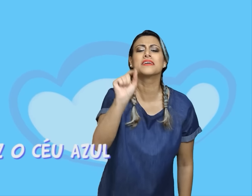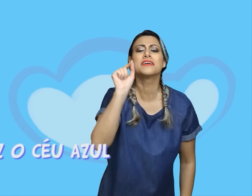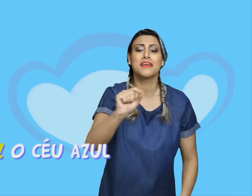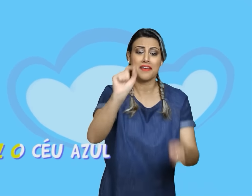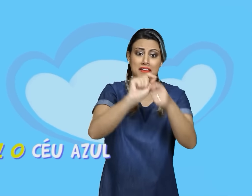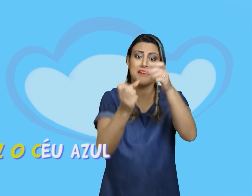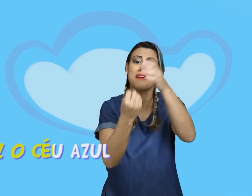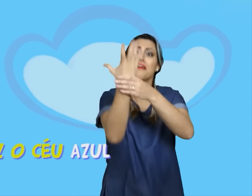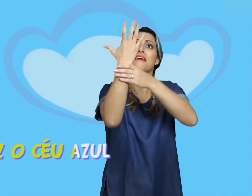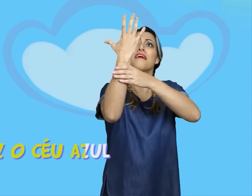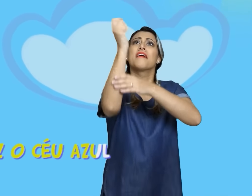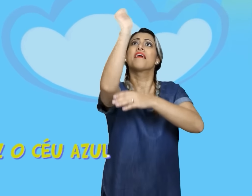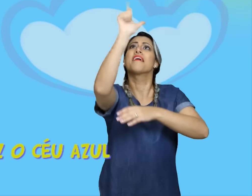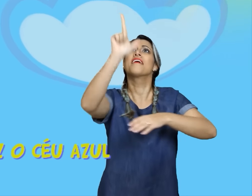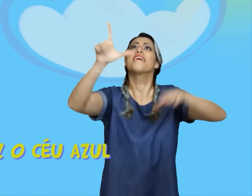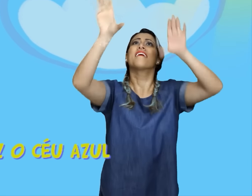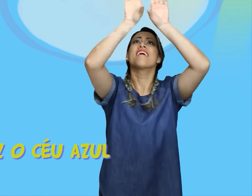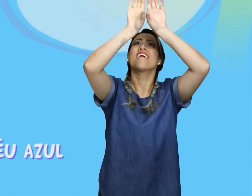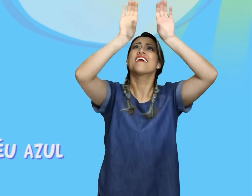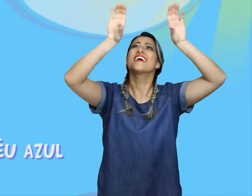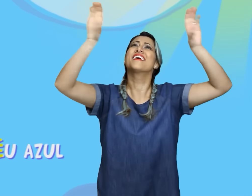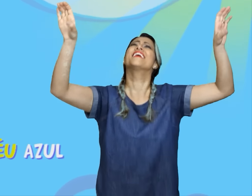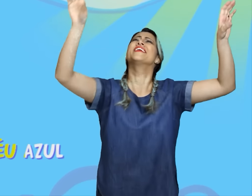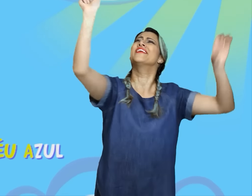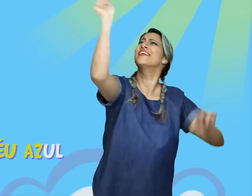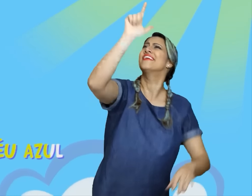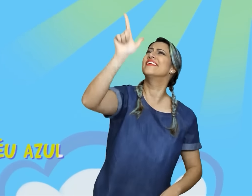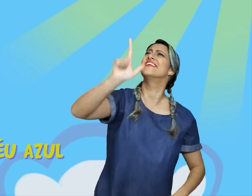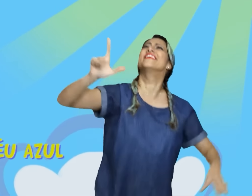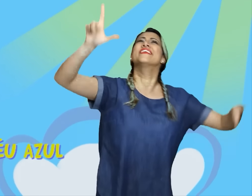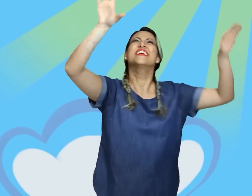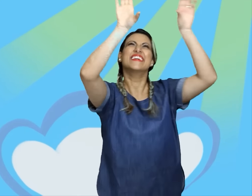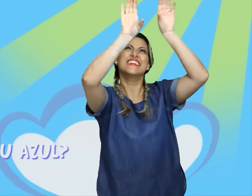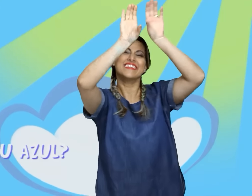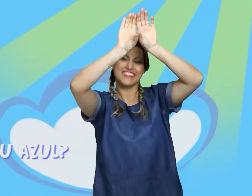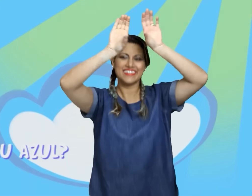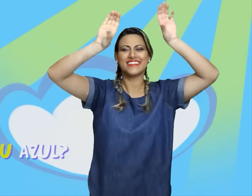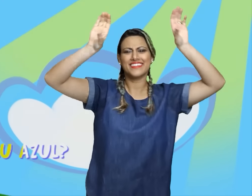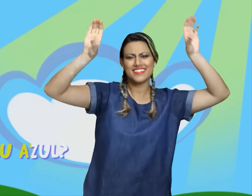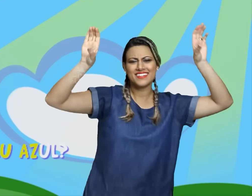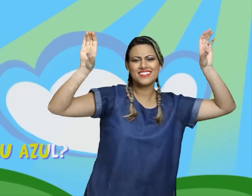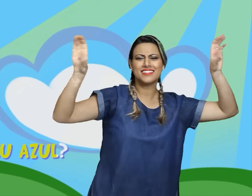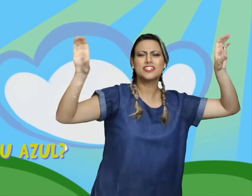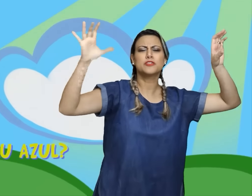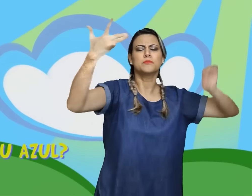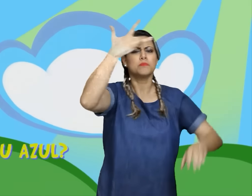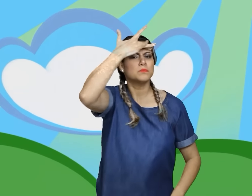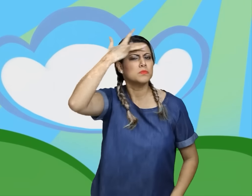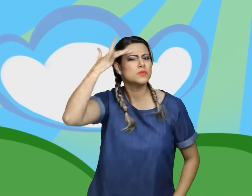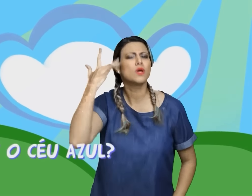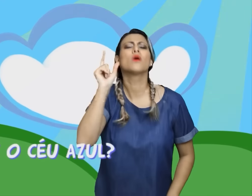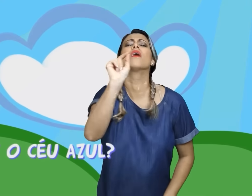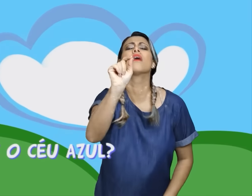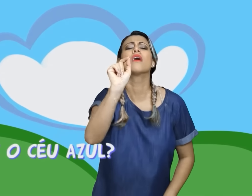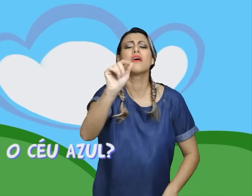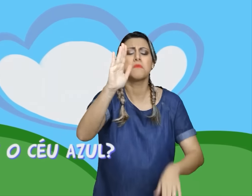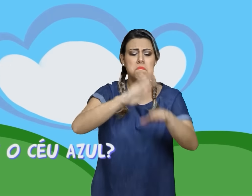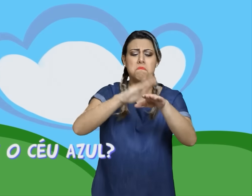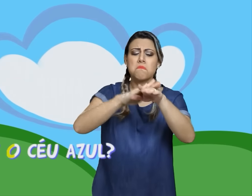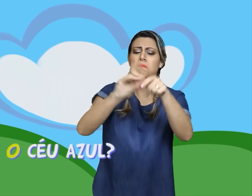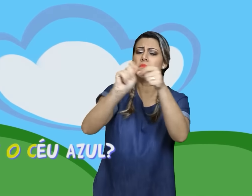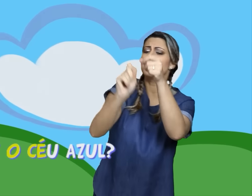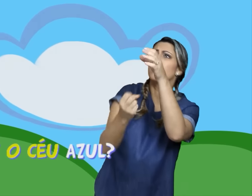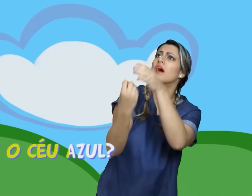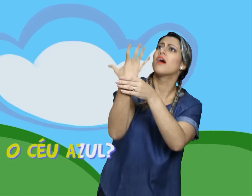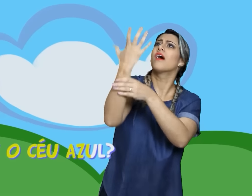Quem fez o céu azul, o céu azul, o céu azul? Quem